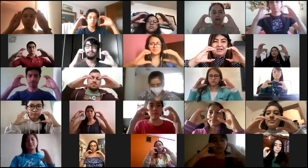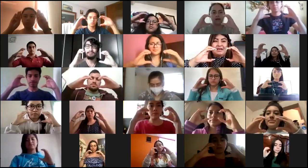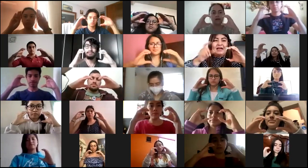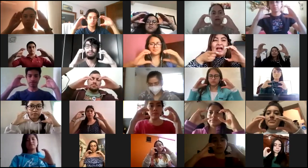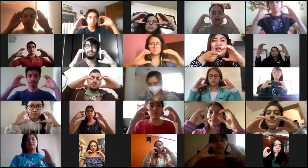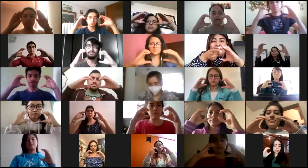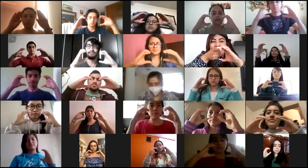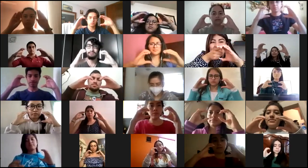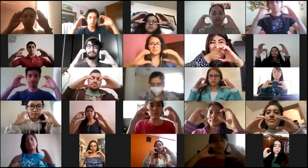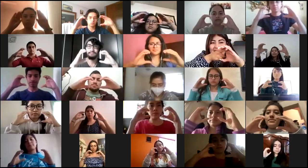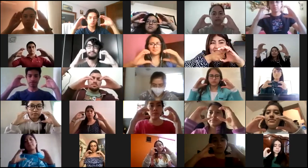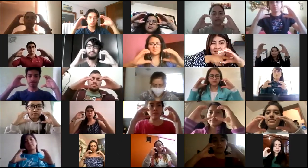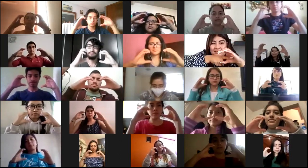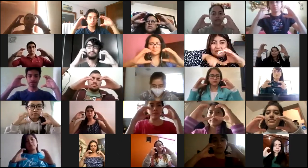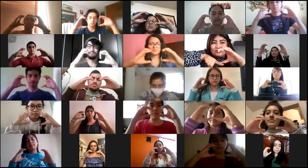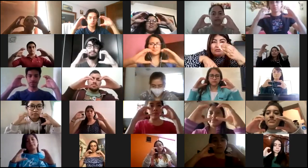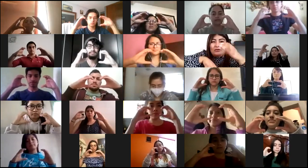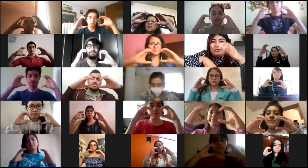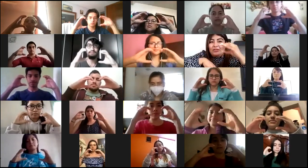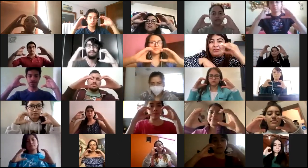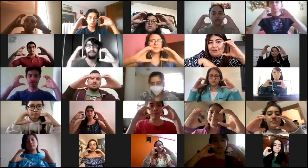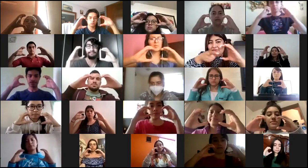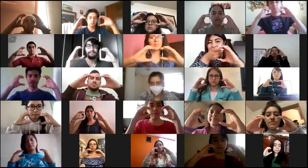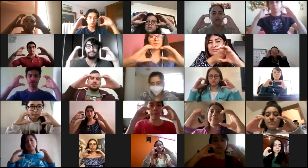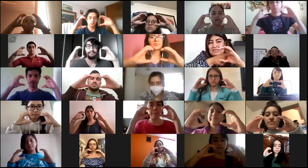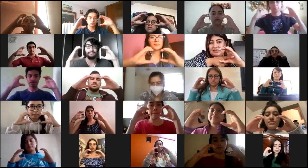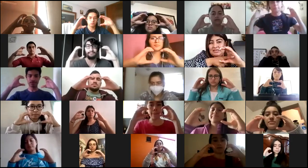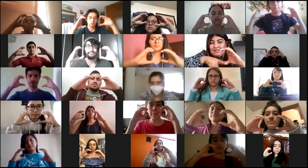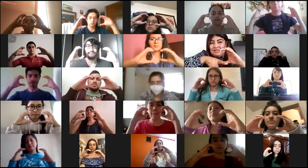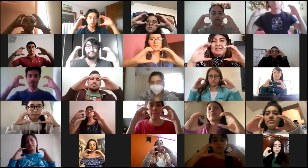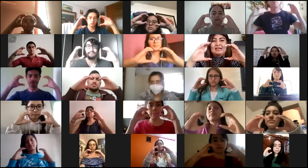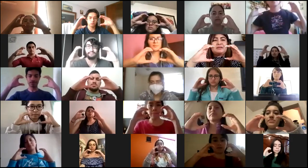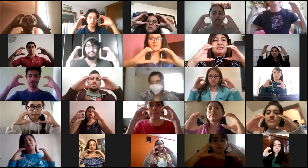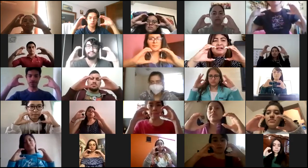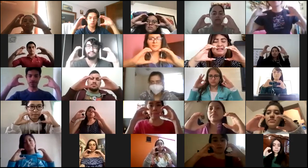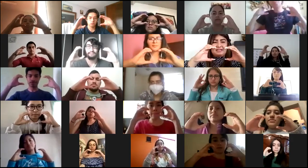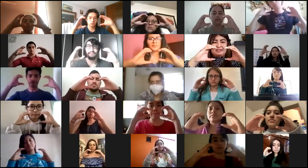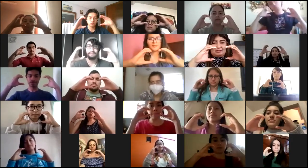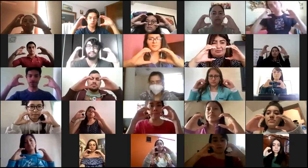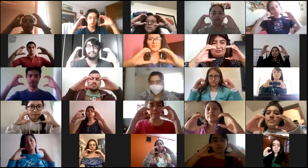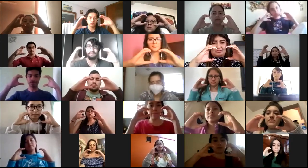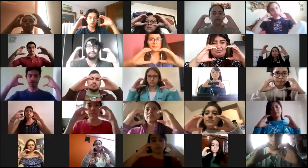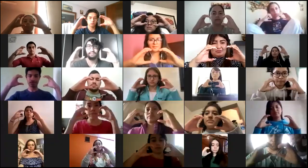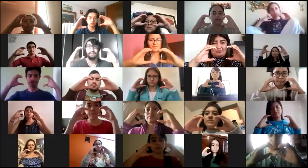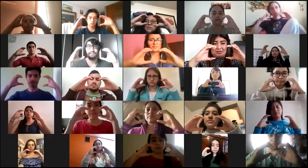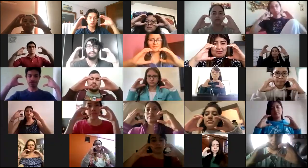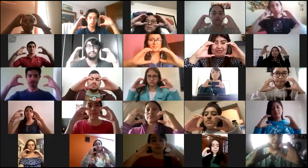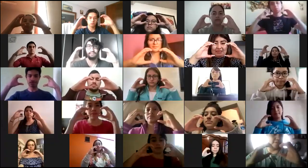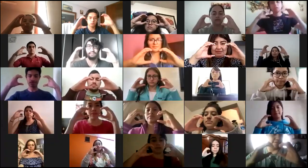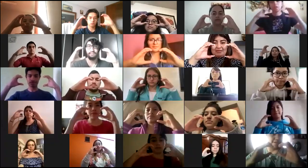Ajá, hagan la forma de la C, con toda la mano. C. Que no se vea tan rígido. C.